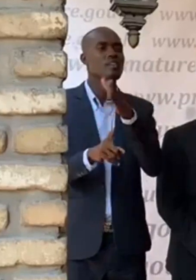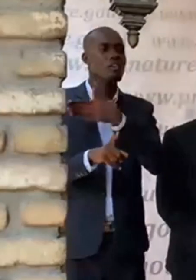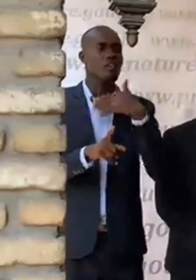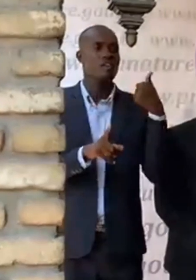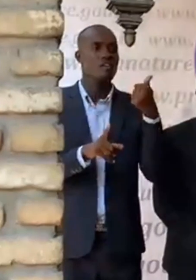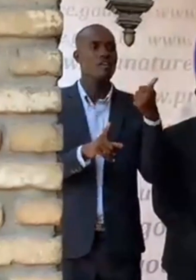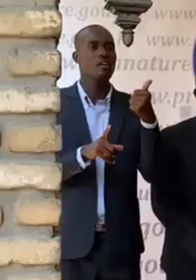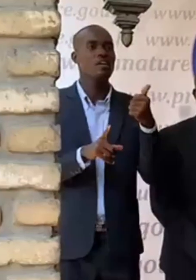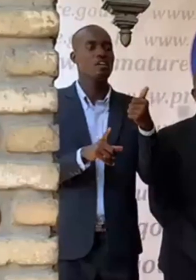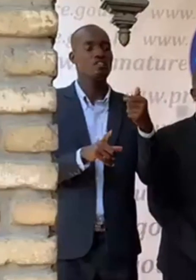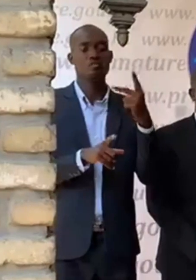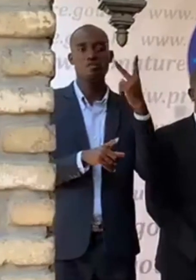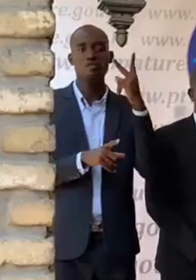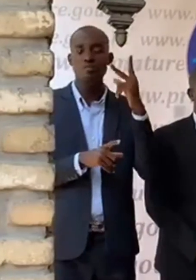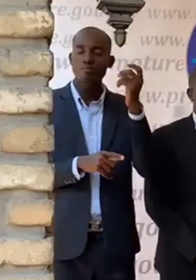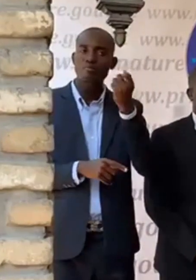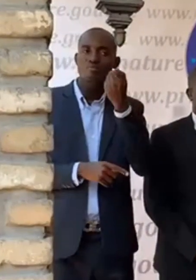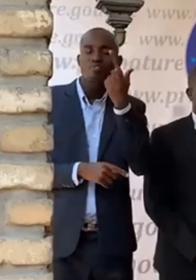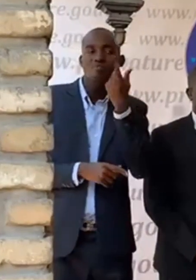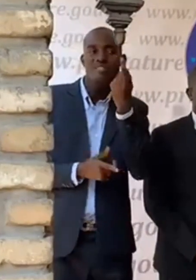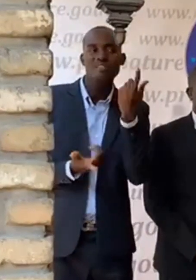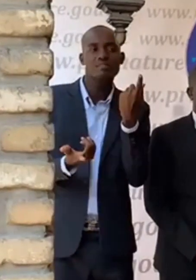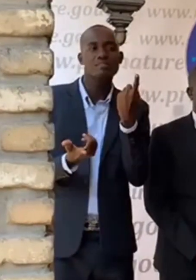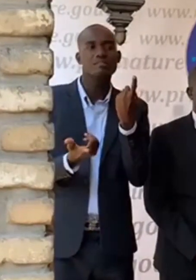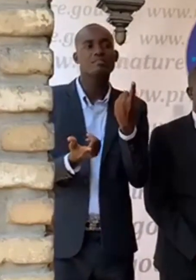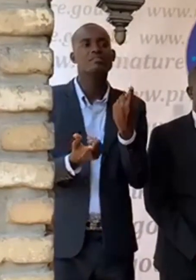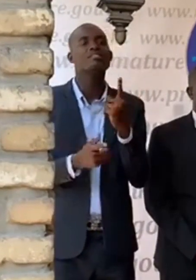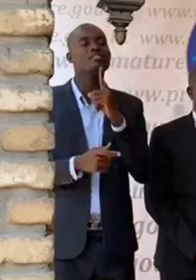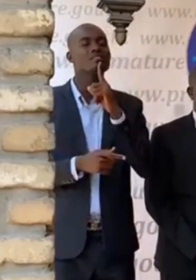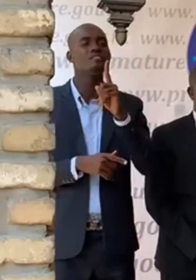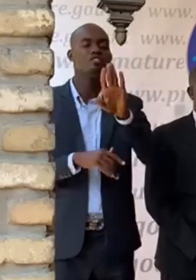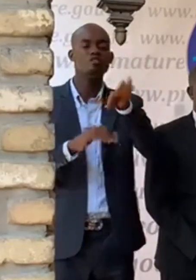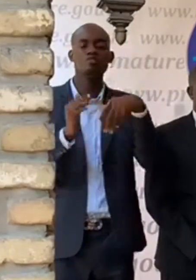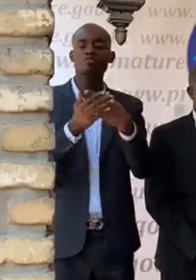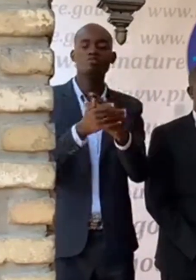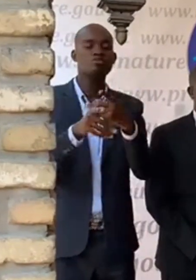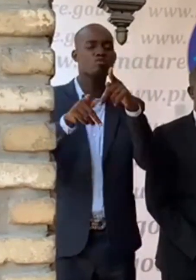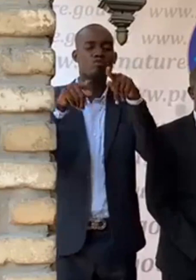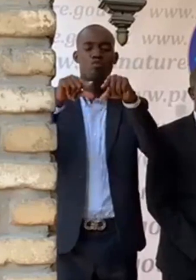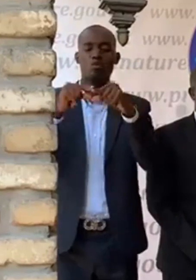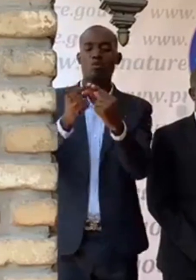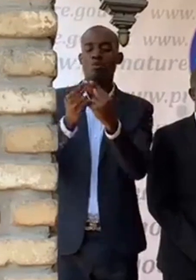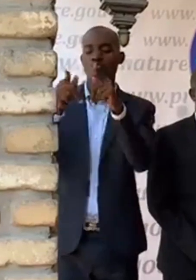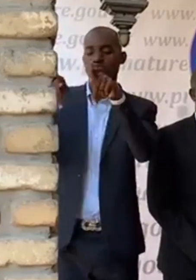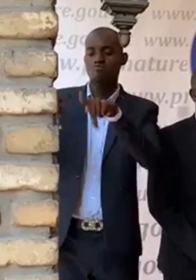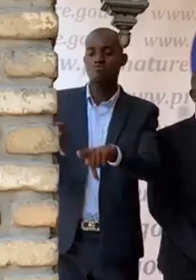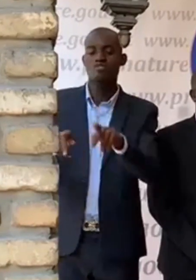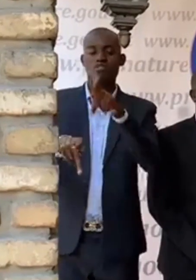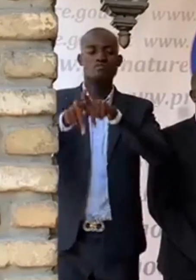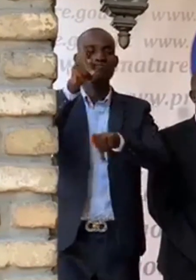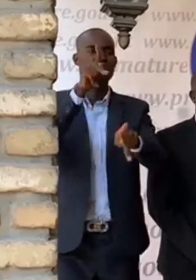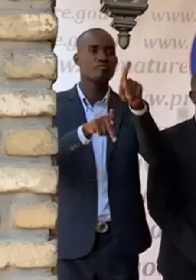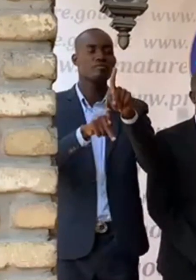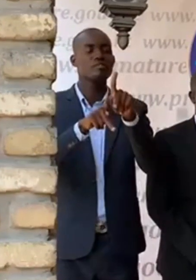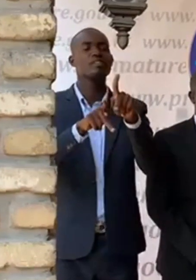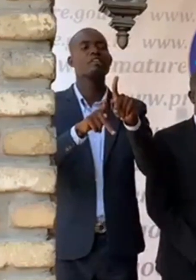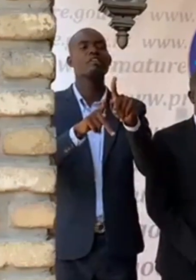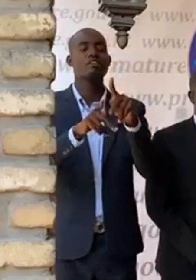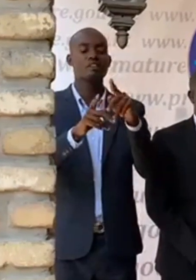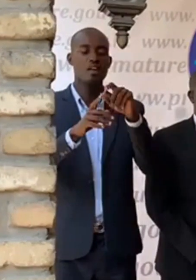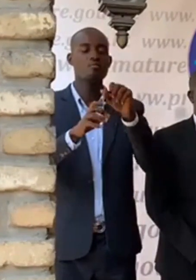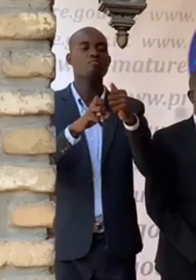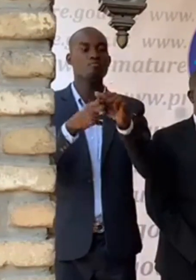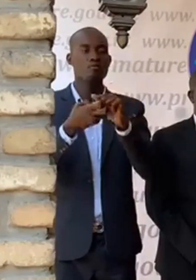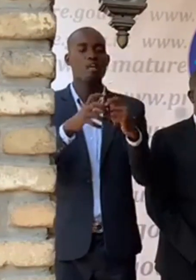ou était révoqué, alors li fait passer comme ça. Déjà nous président Jovenel Moïse même pas de printemps pour te sorti